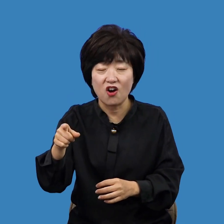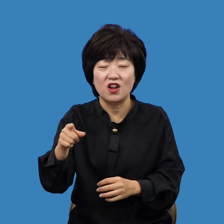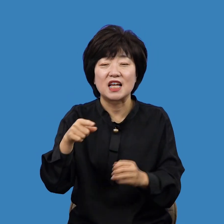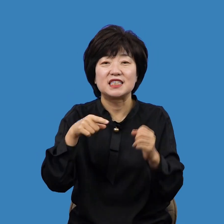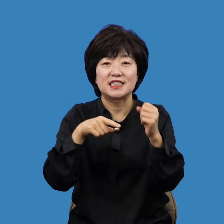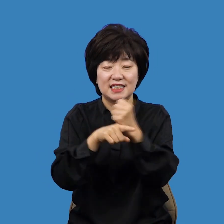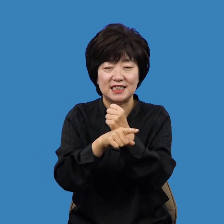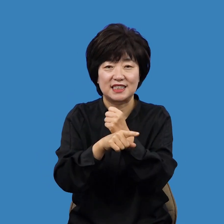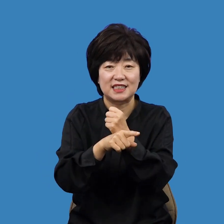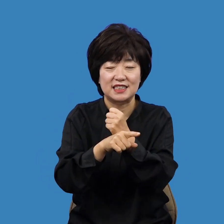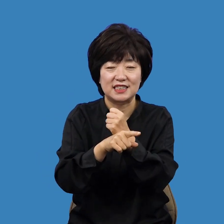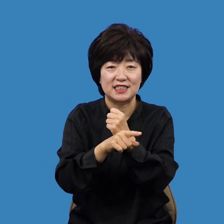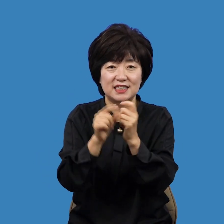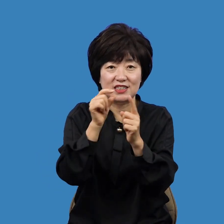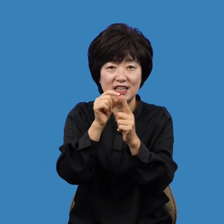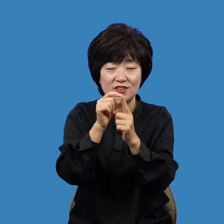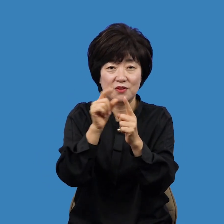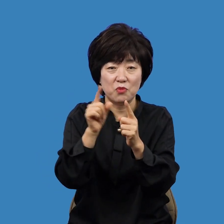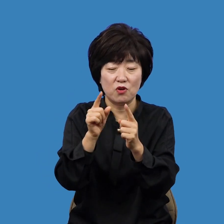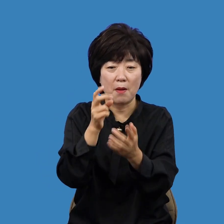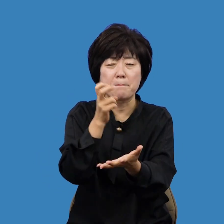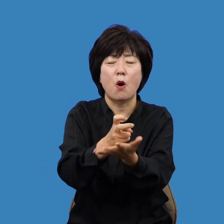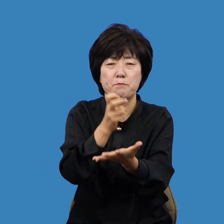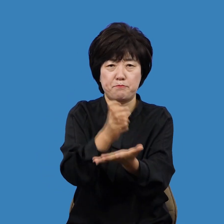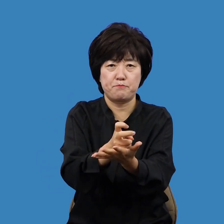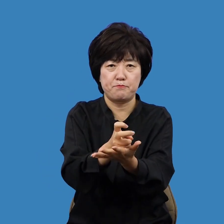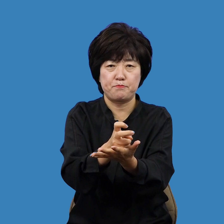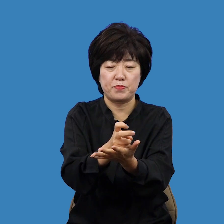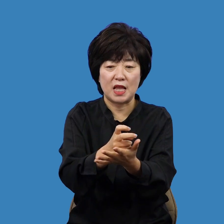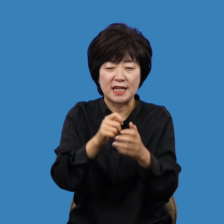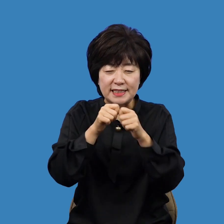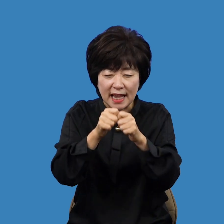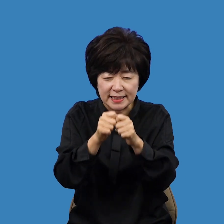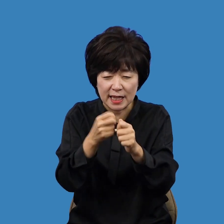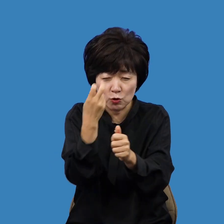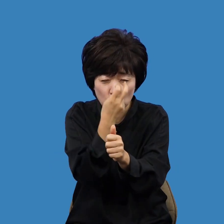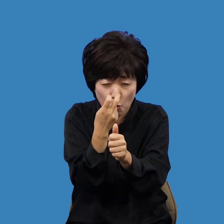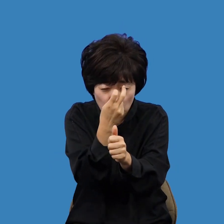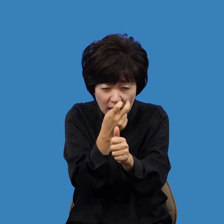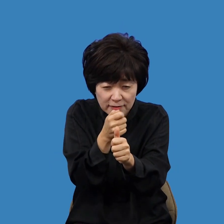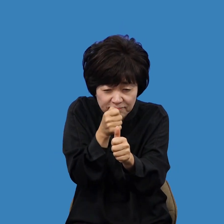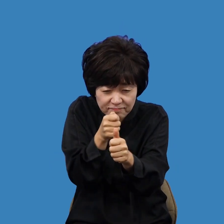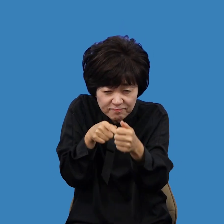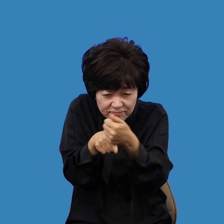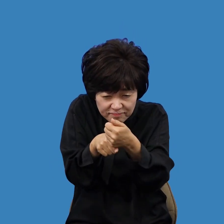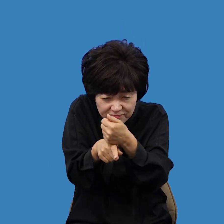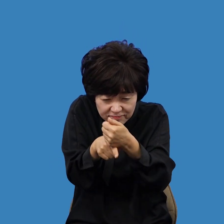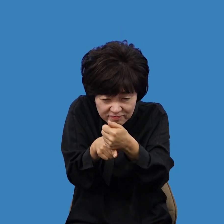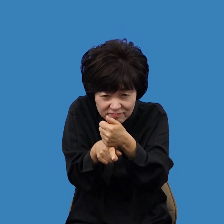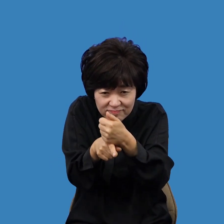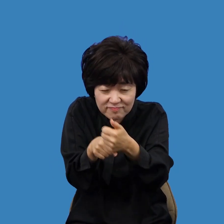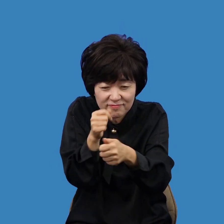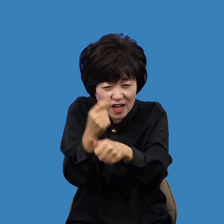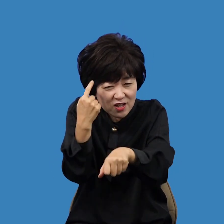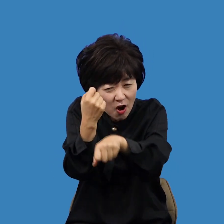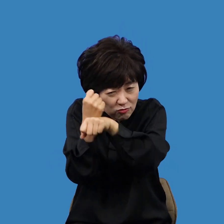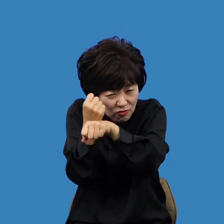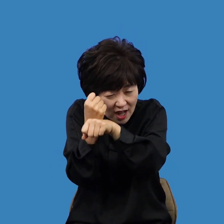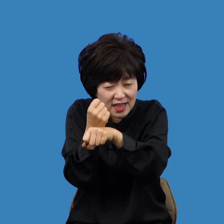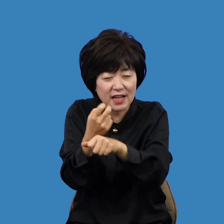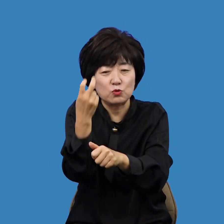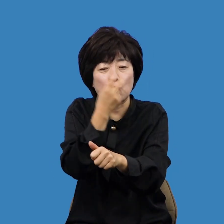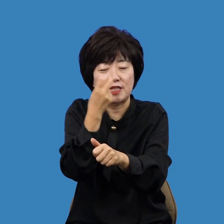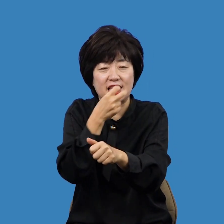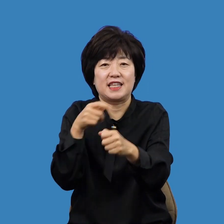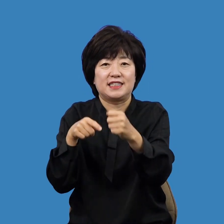어원은 비슷한데 법정 용어인데 자세히 조사하다, 신문하다, 판단하다, 그러니까 연구하다, 조사하다 뭐